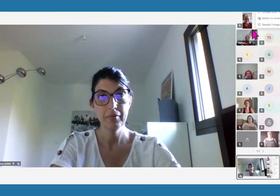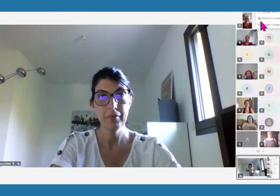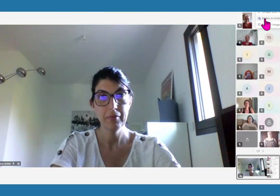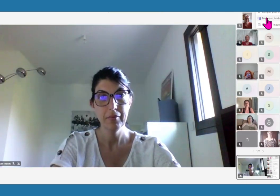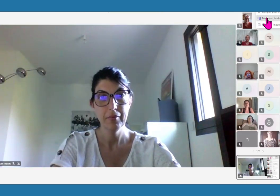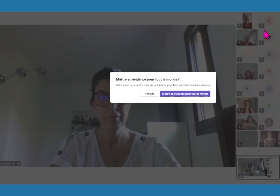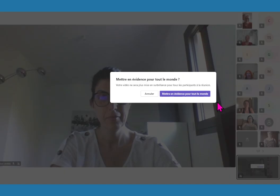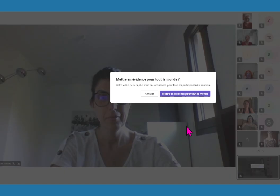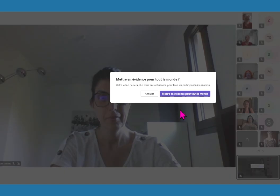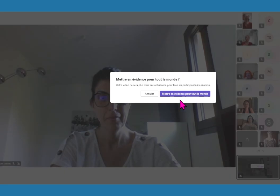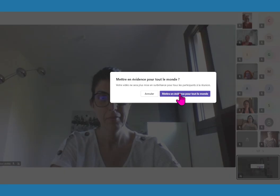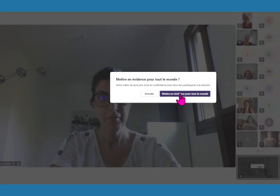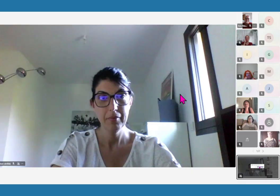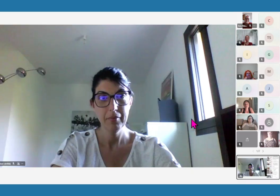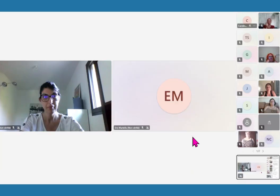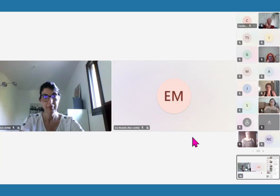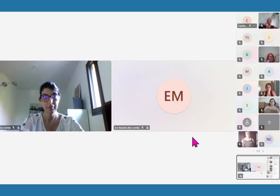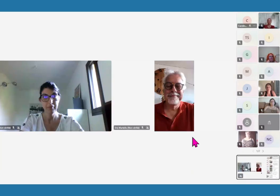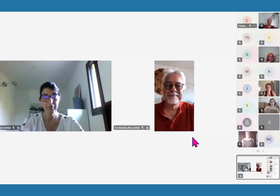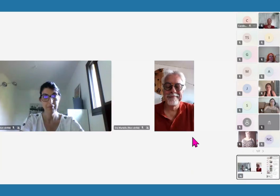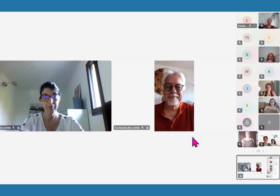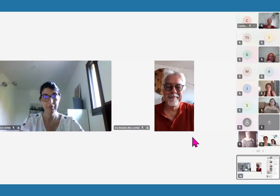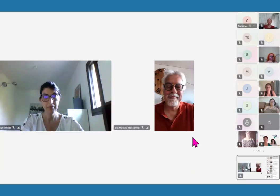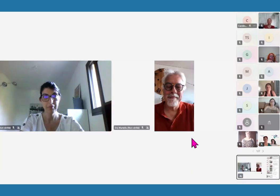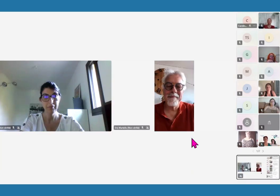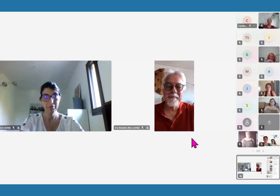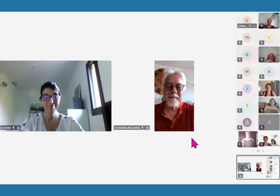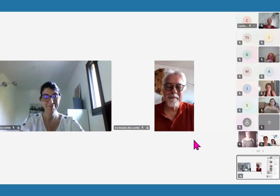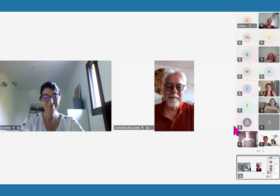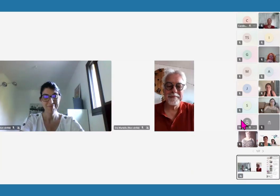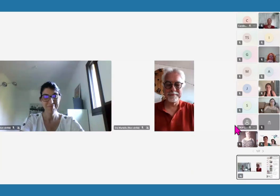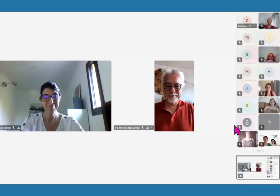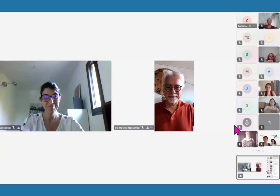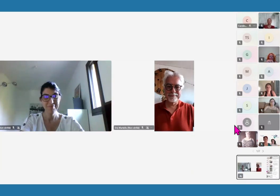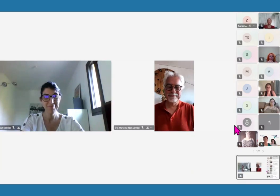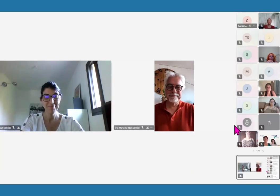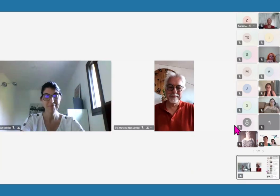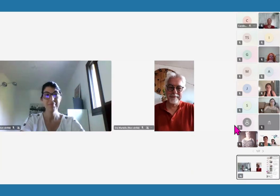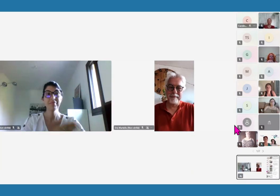voilà, hein, c'est cadre pro, hein. Allez-y.